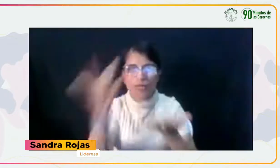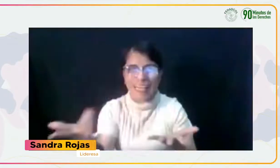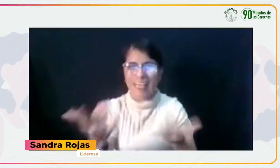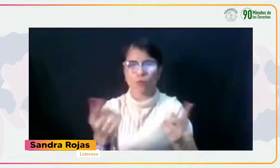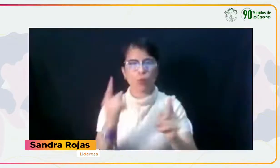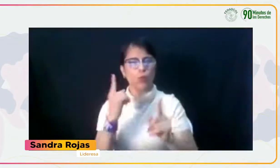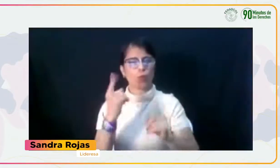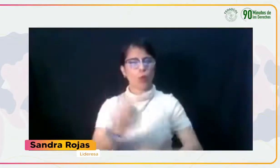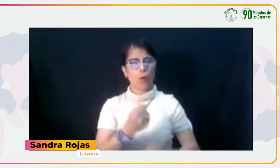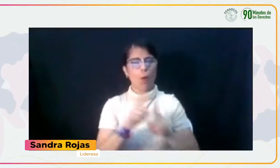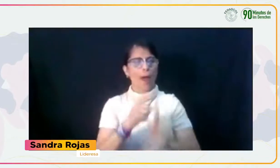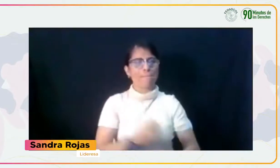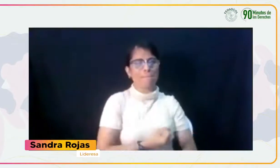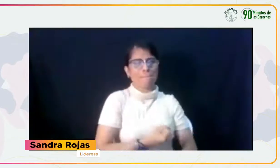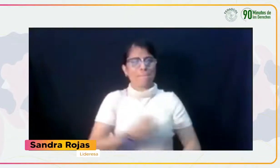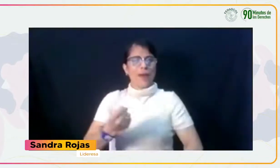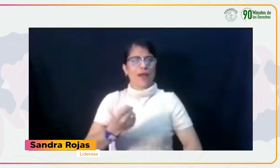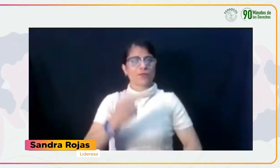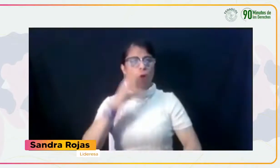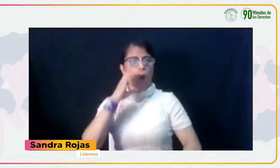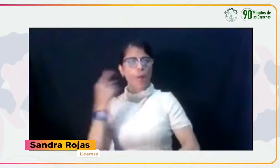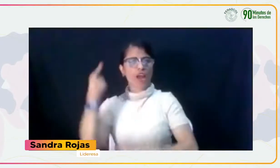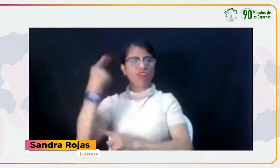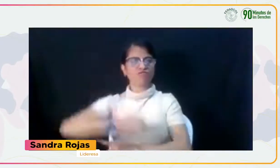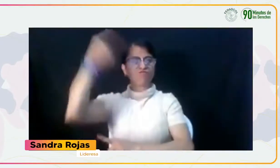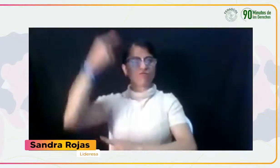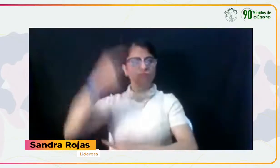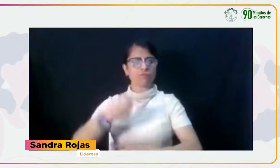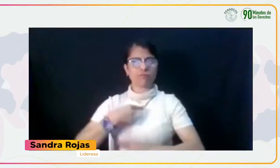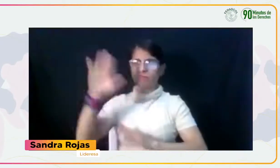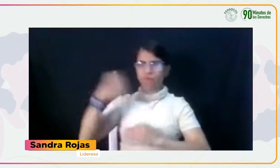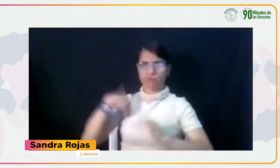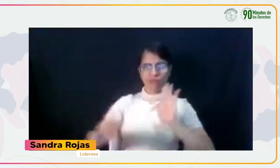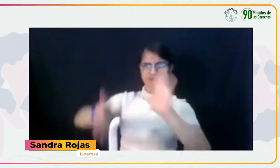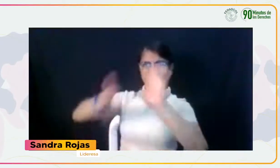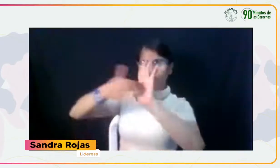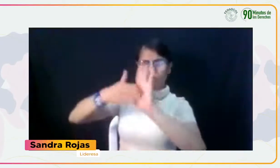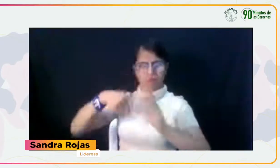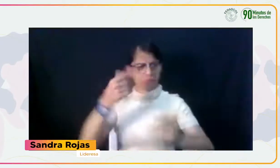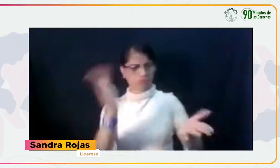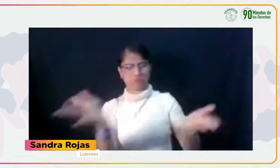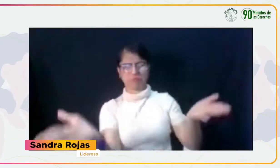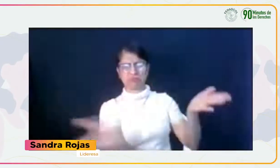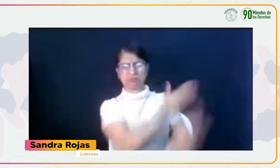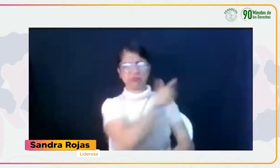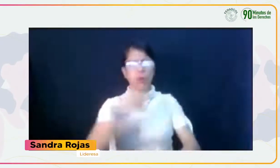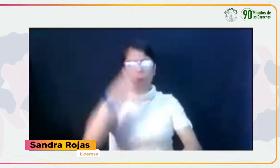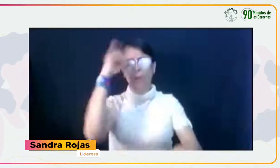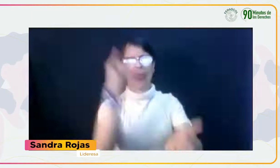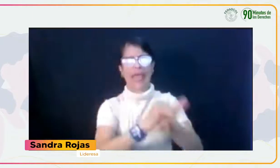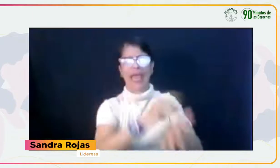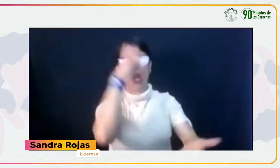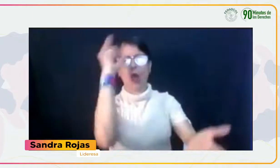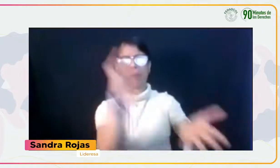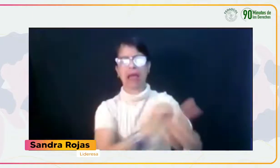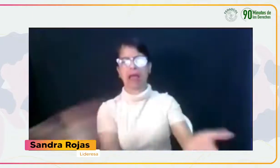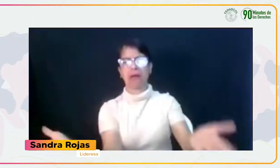ese sufrimiento, esta victimización, y es porque estamos en una sociedad también machista.